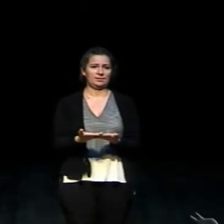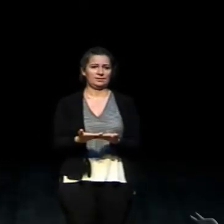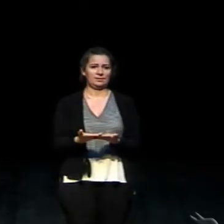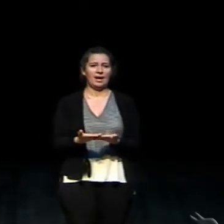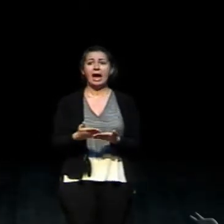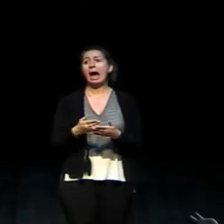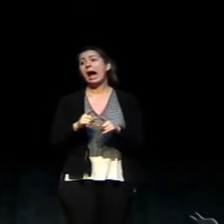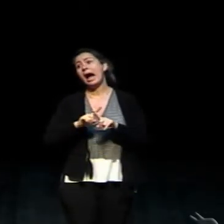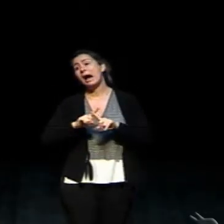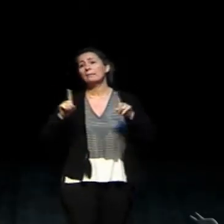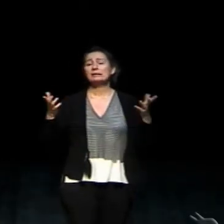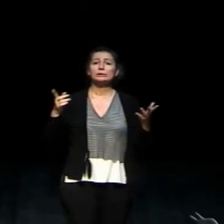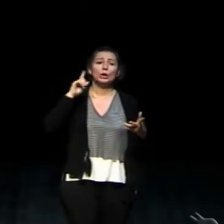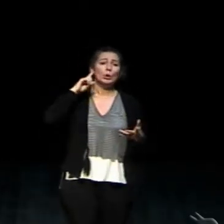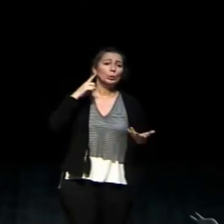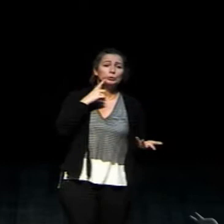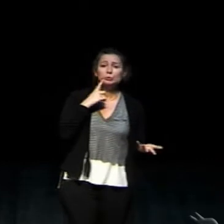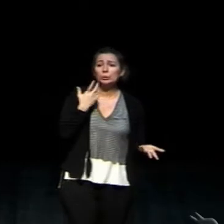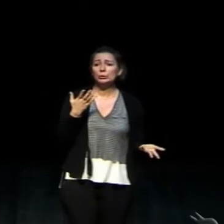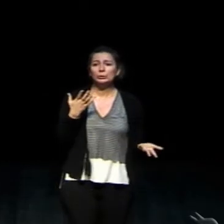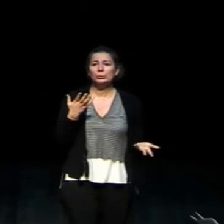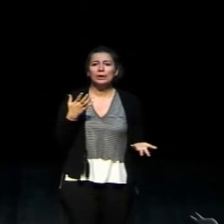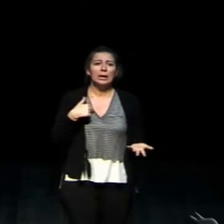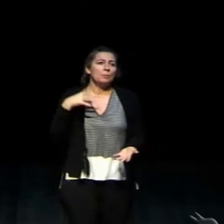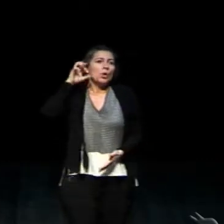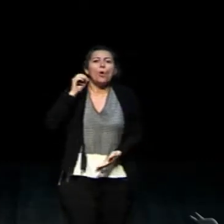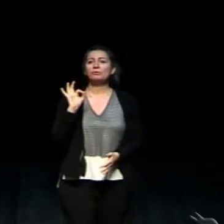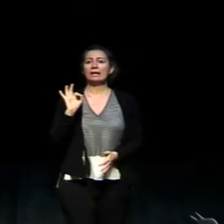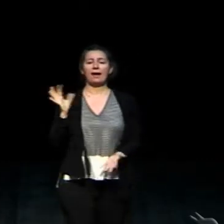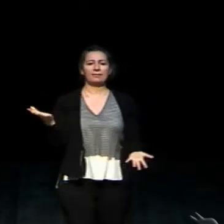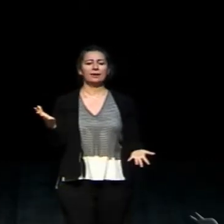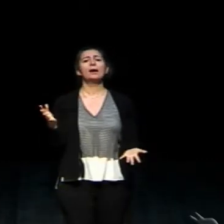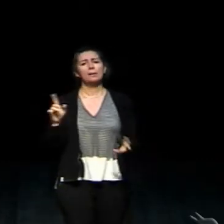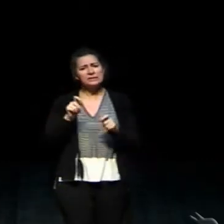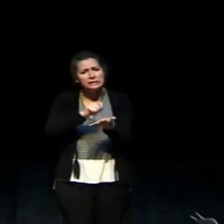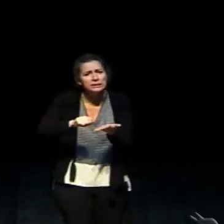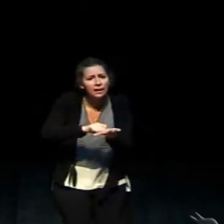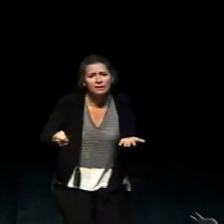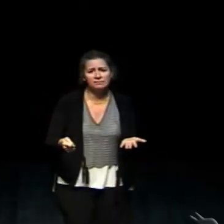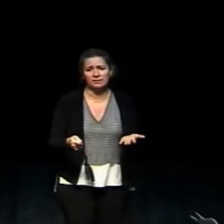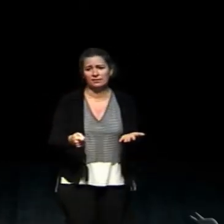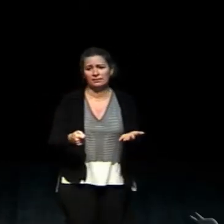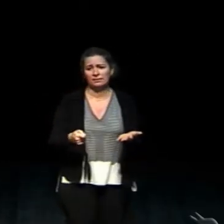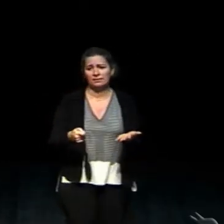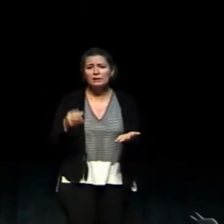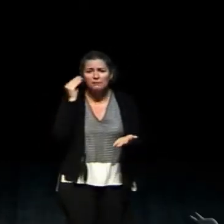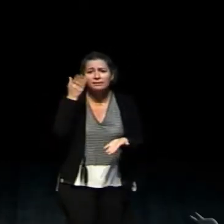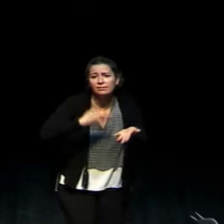uma aula de inglês, você não precisa de um intérprete para você. Então, isso tem a ver um pouco